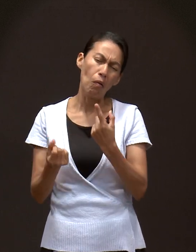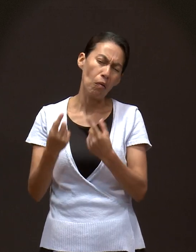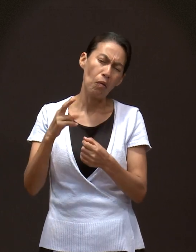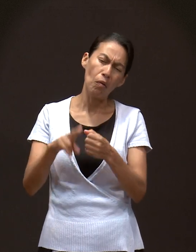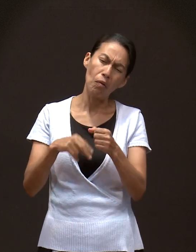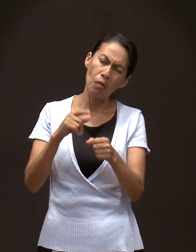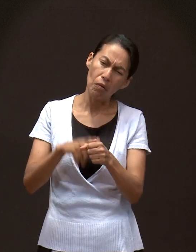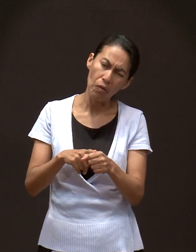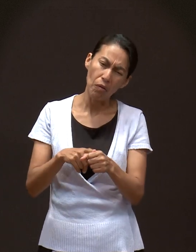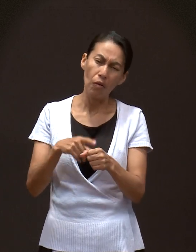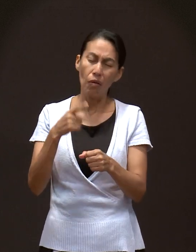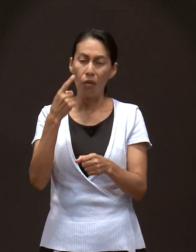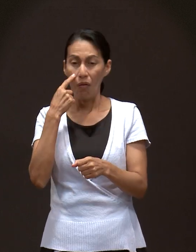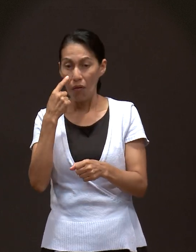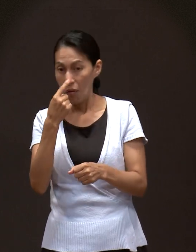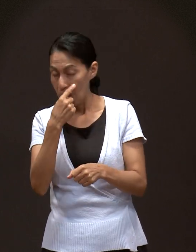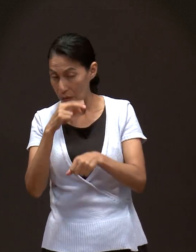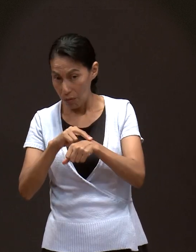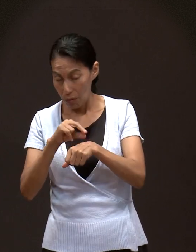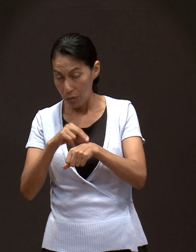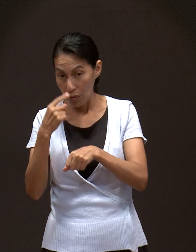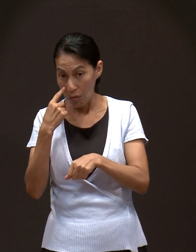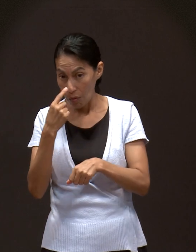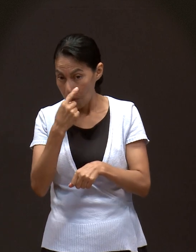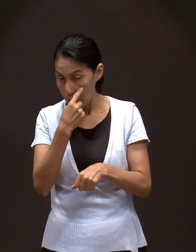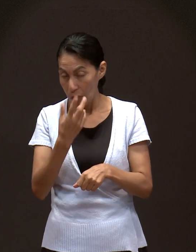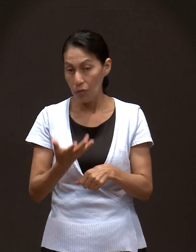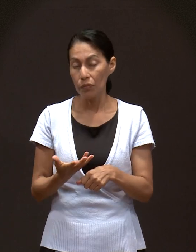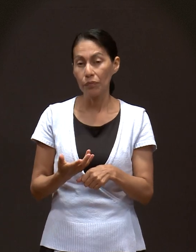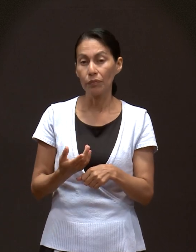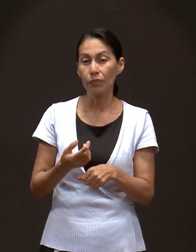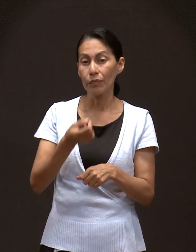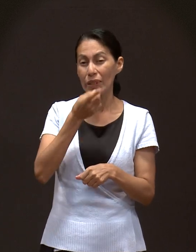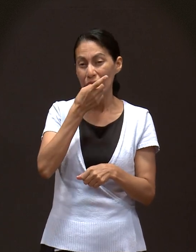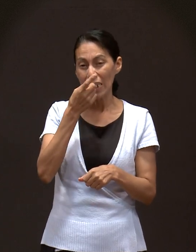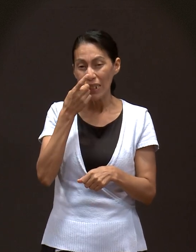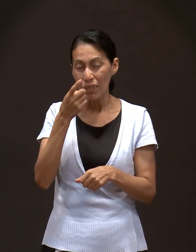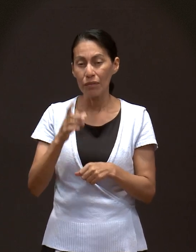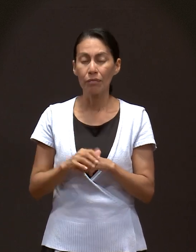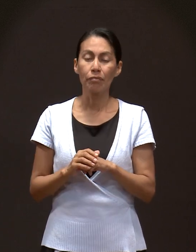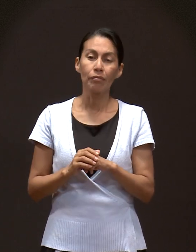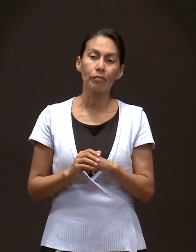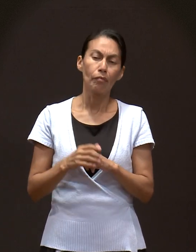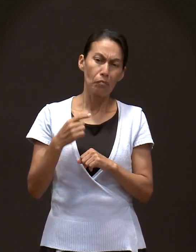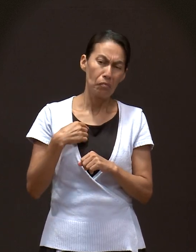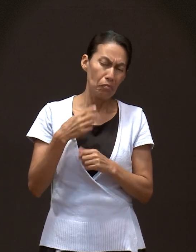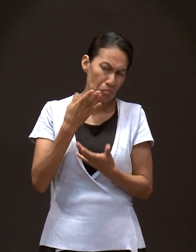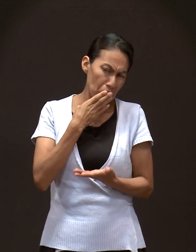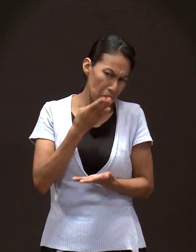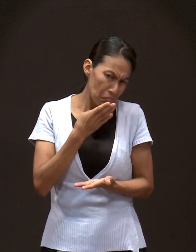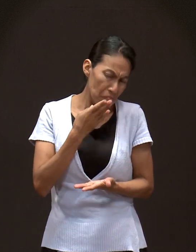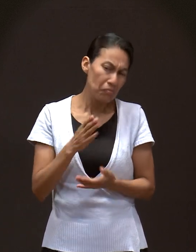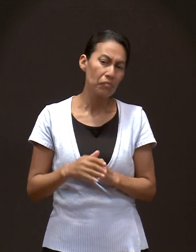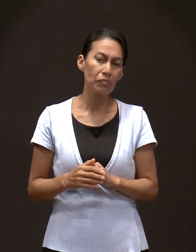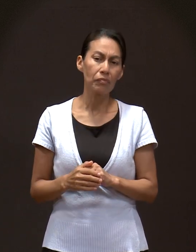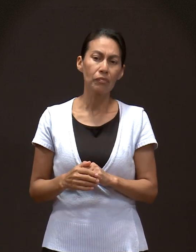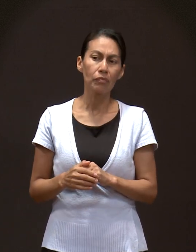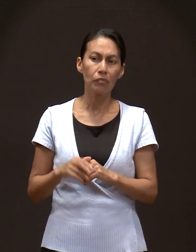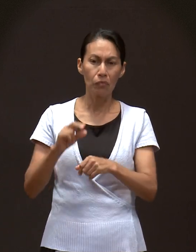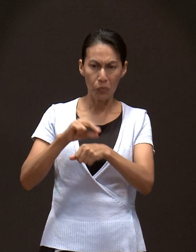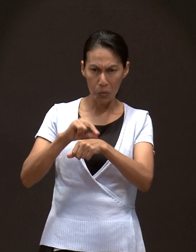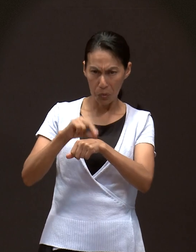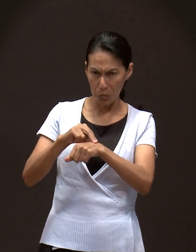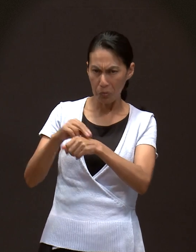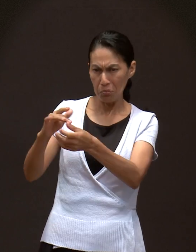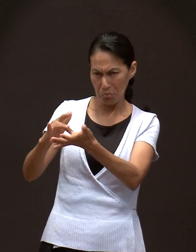de médicos, de oftalmología, de odontología. Y dije, pues, aquí